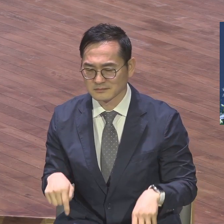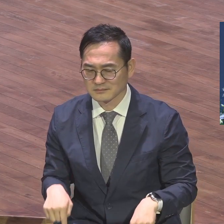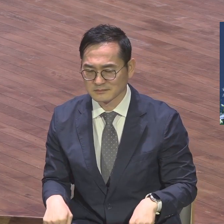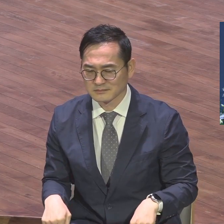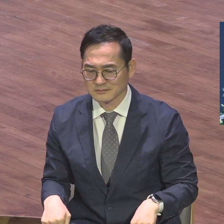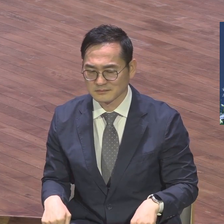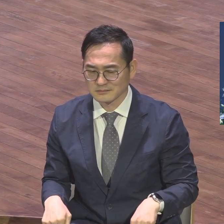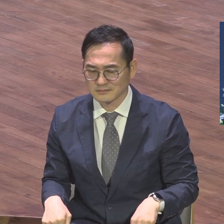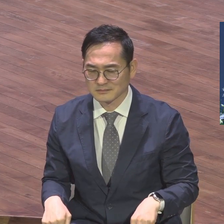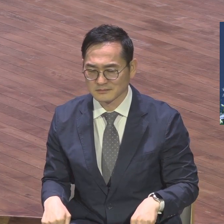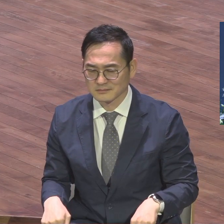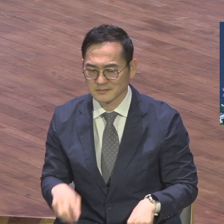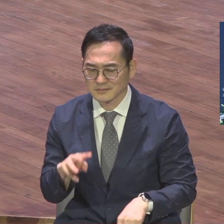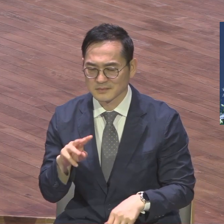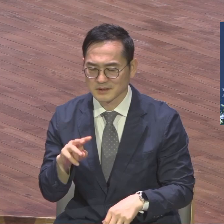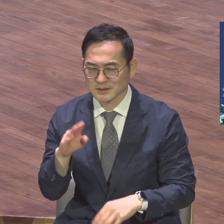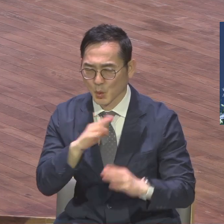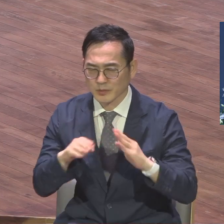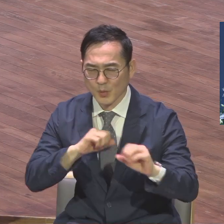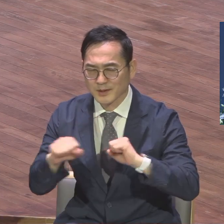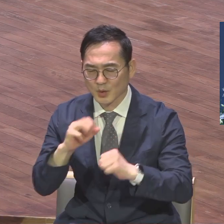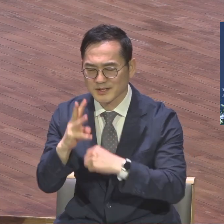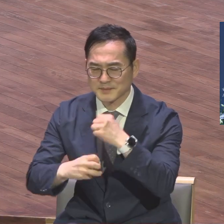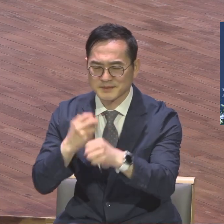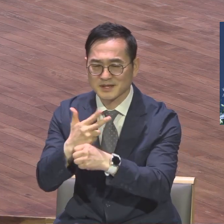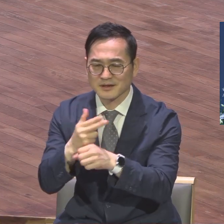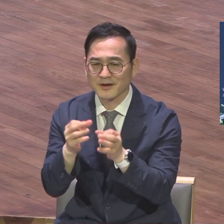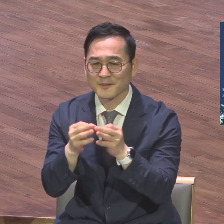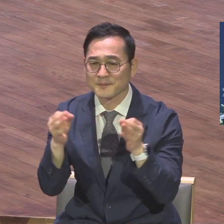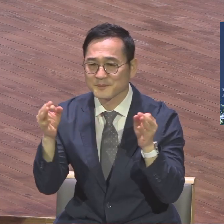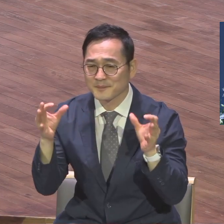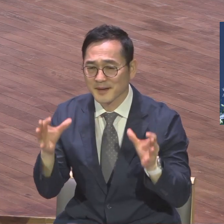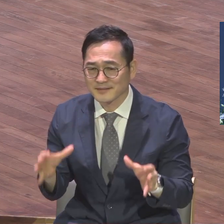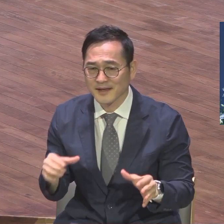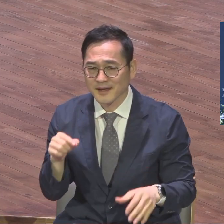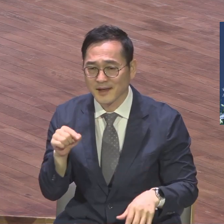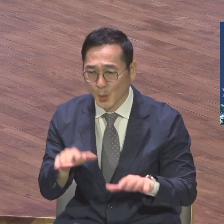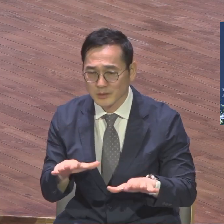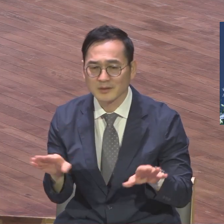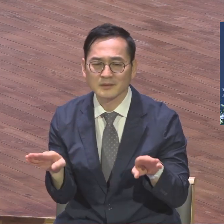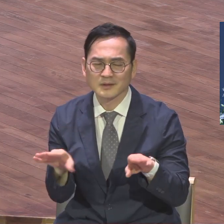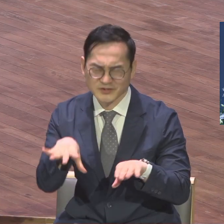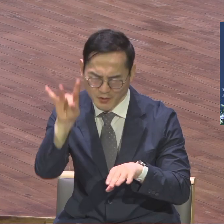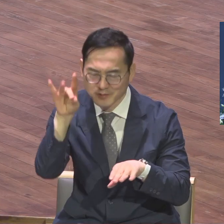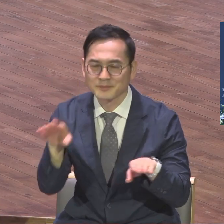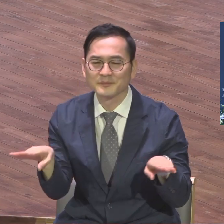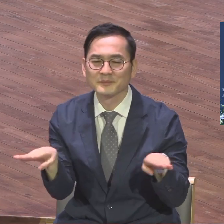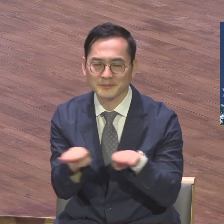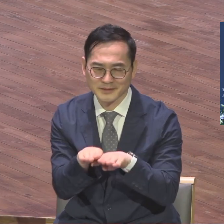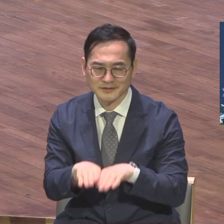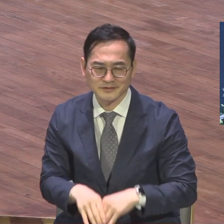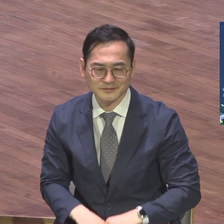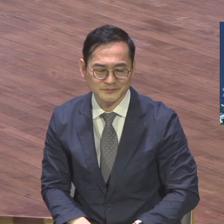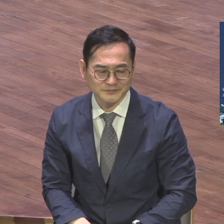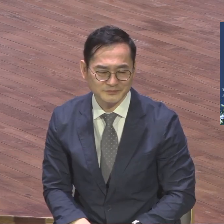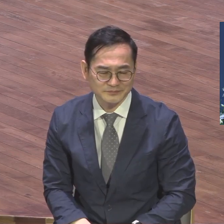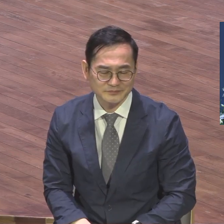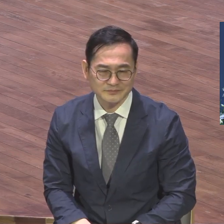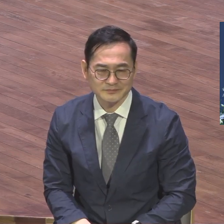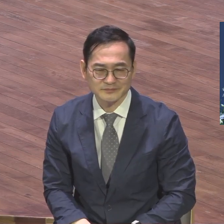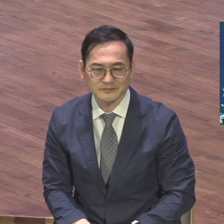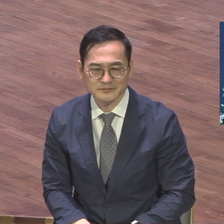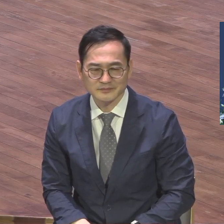스케줄이 아닌 개인적인 스케줄 때문에 주일날 설교를 직접 하지 못한 것은